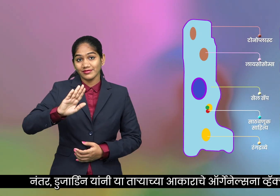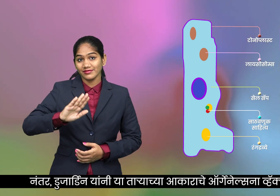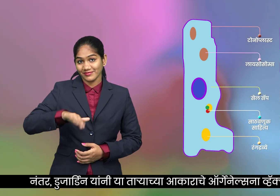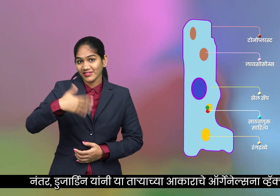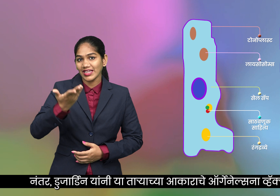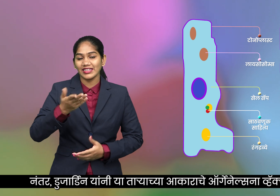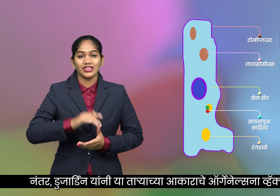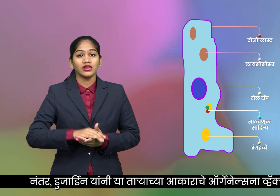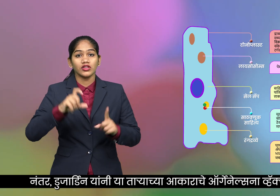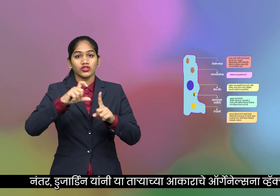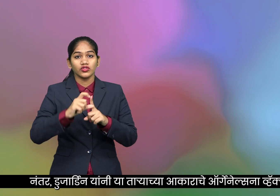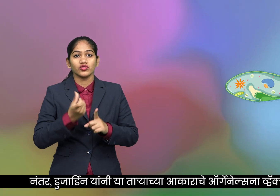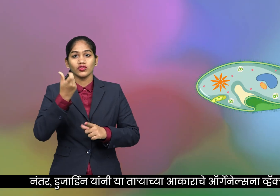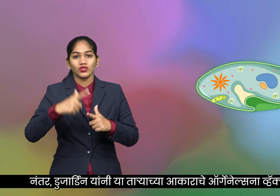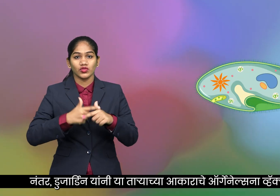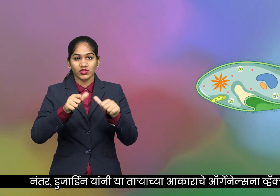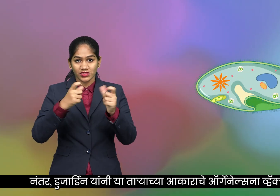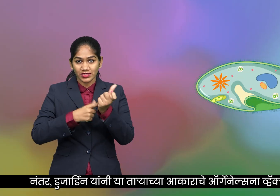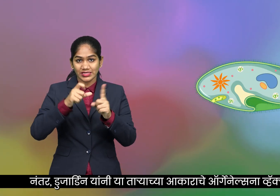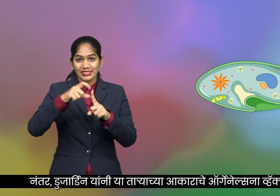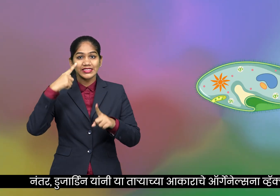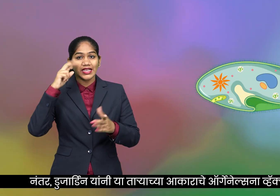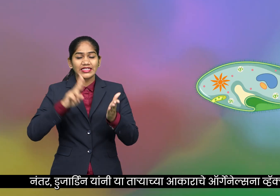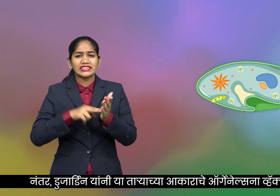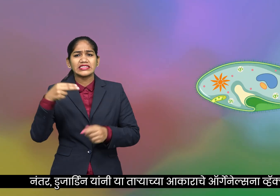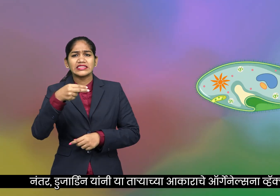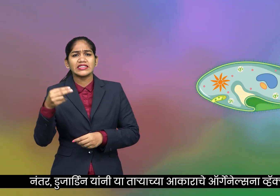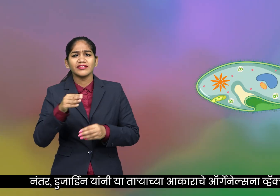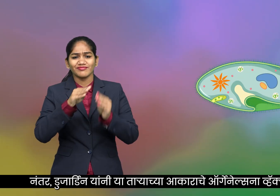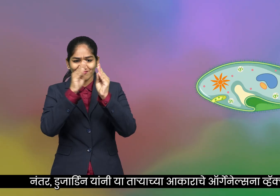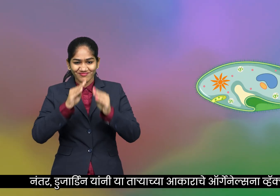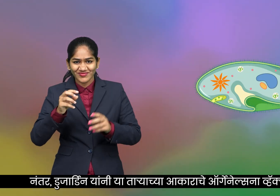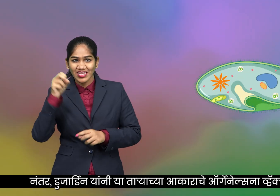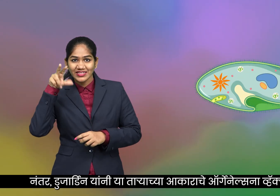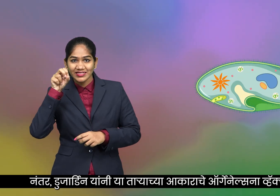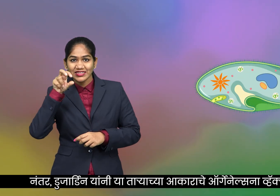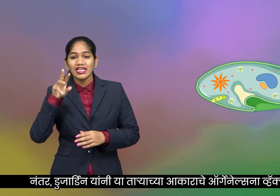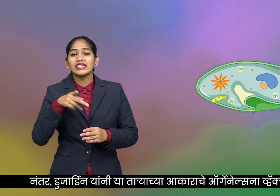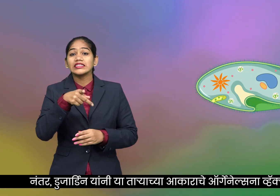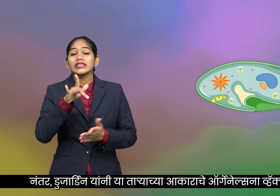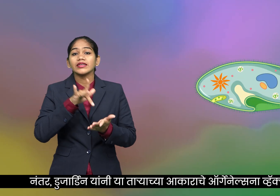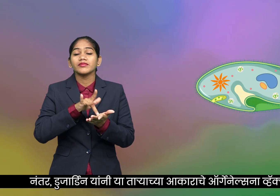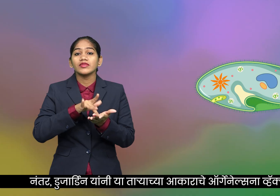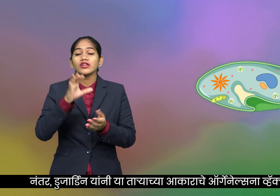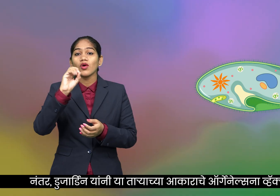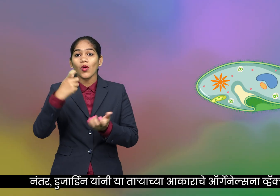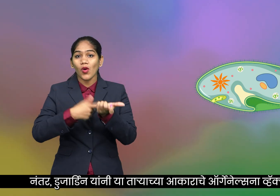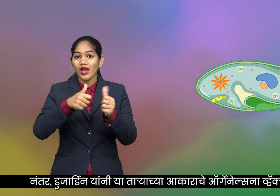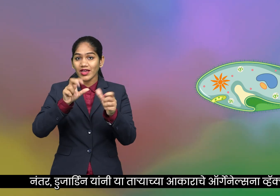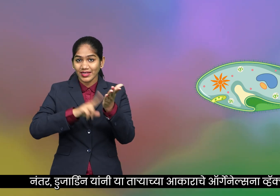नंतर डुर्जार्डीन यांनी या ताऱ्याच्या आकाराचे ऑर्गेनेल्सना व्हॅक्यूल असे नाव दिले.